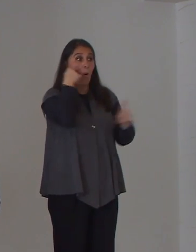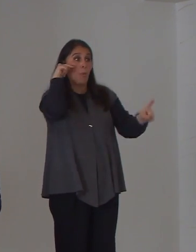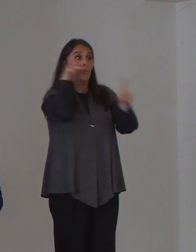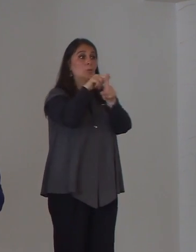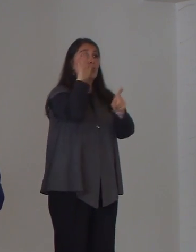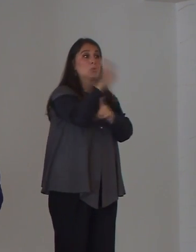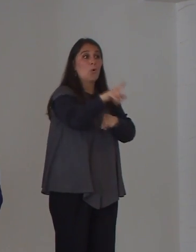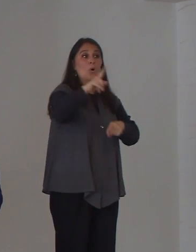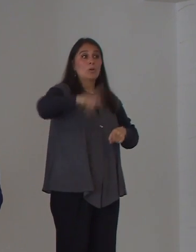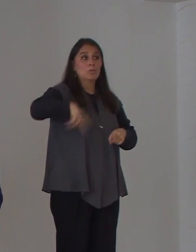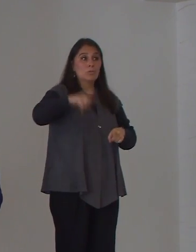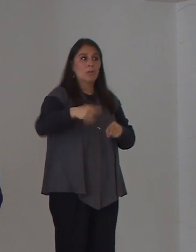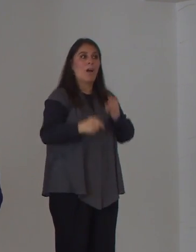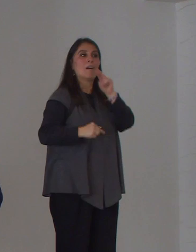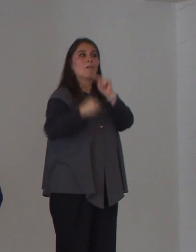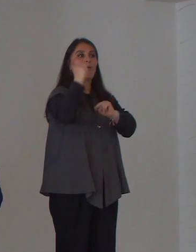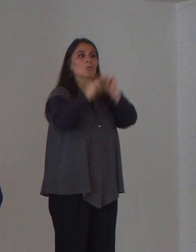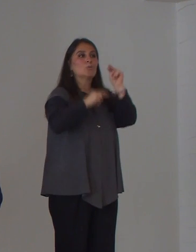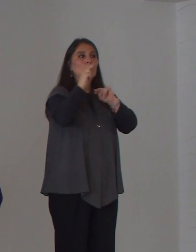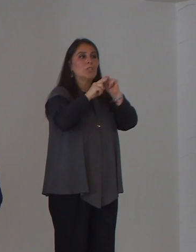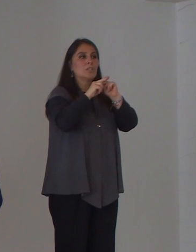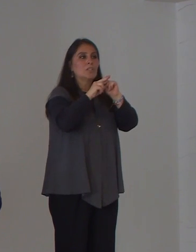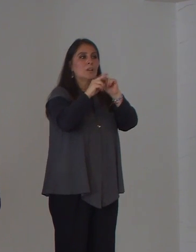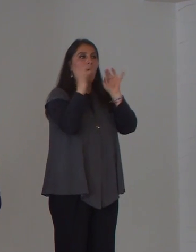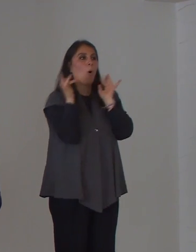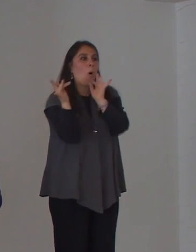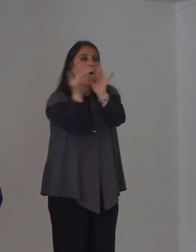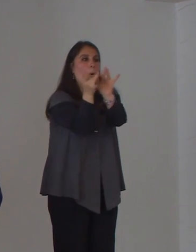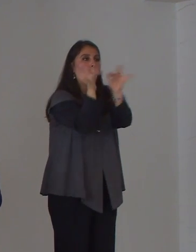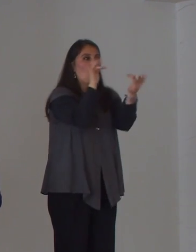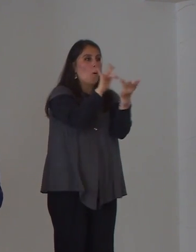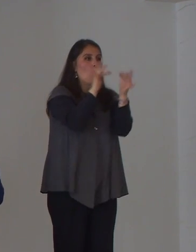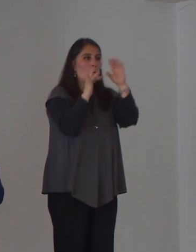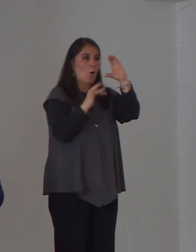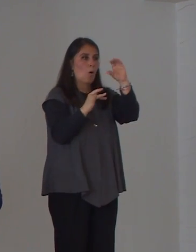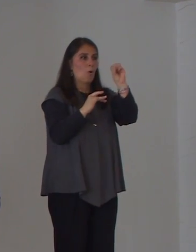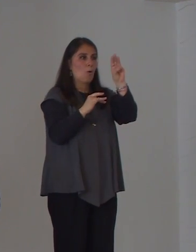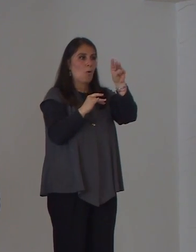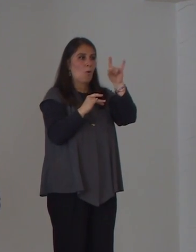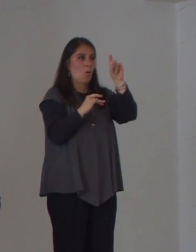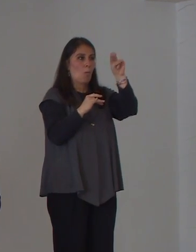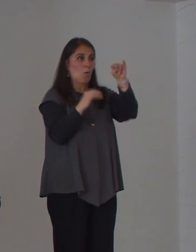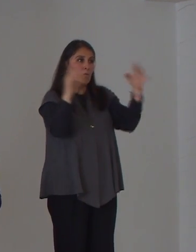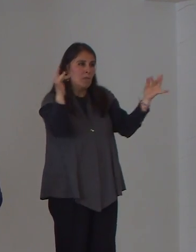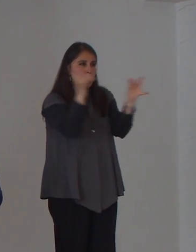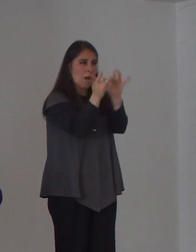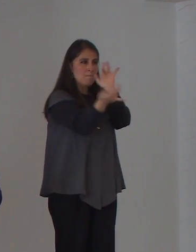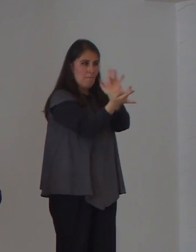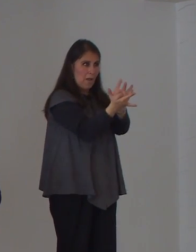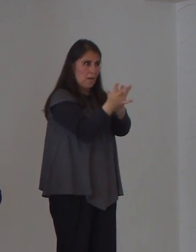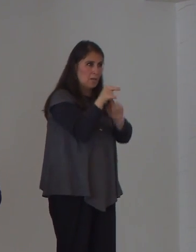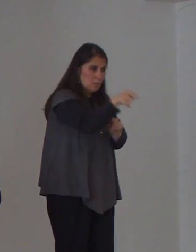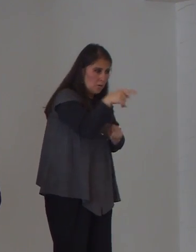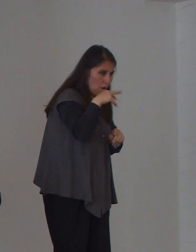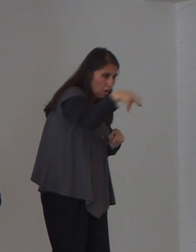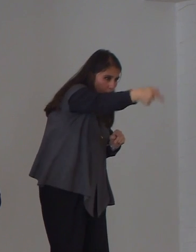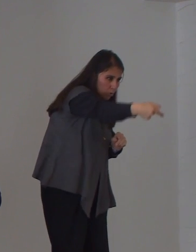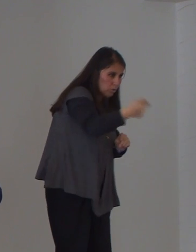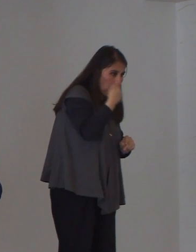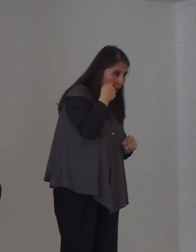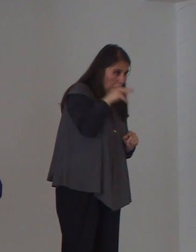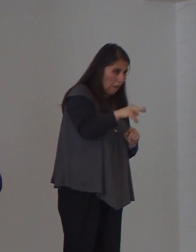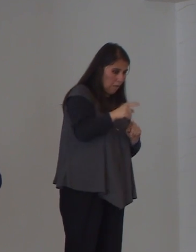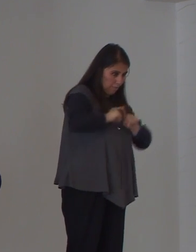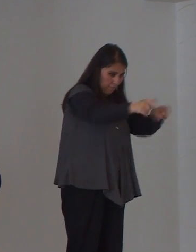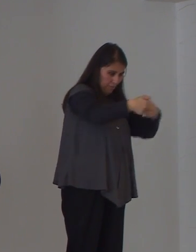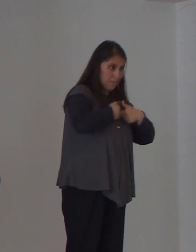cual podemos mirar al otro como un semejante, no por lo que lo diferencia de mí,